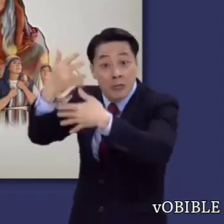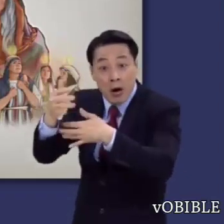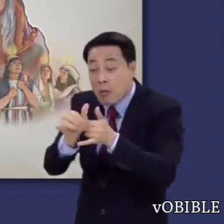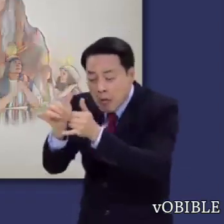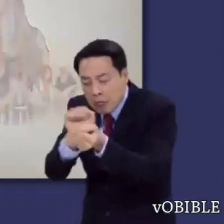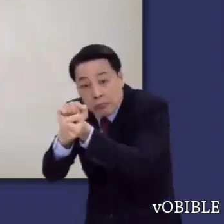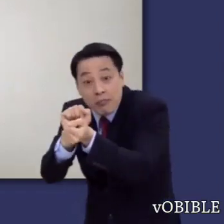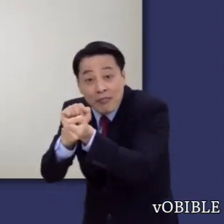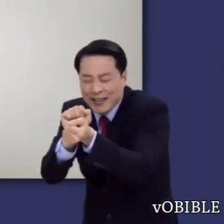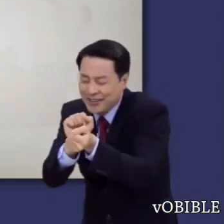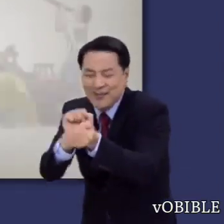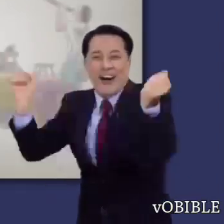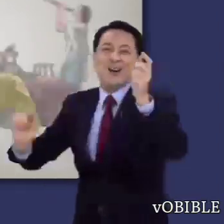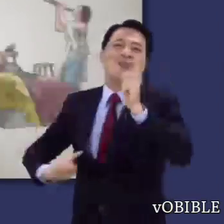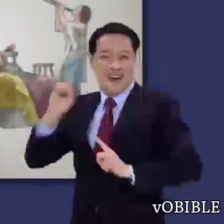的。